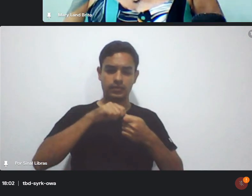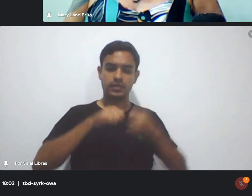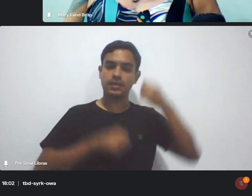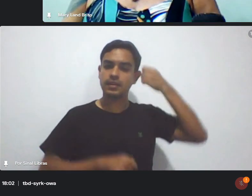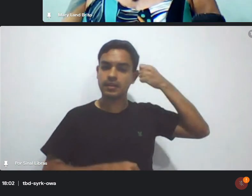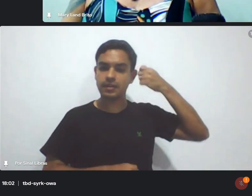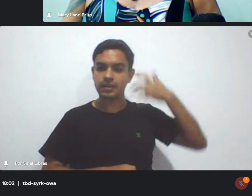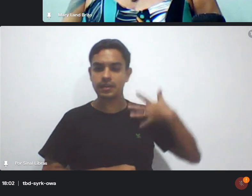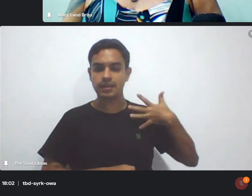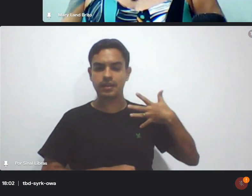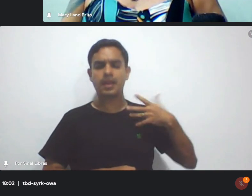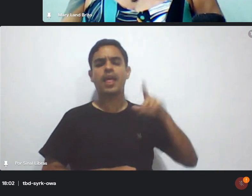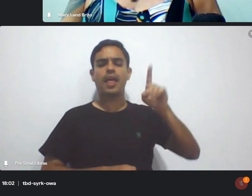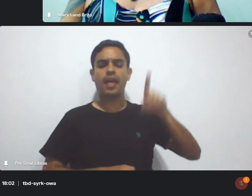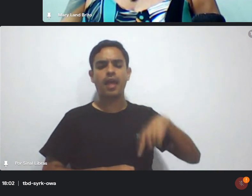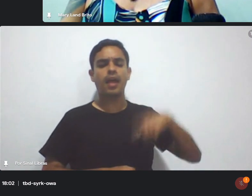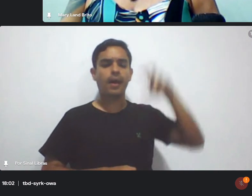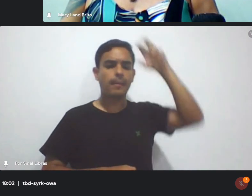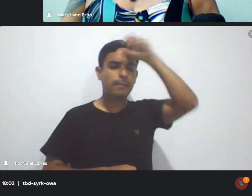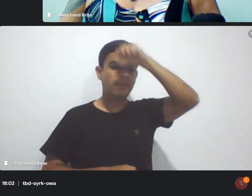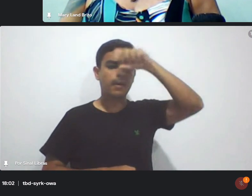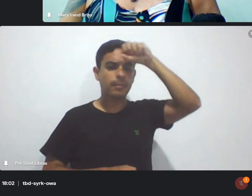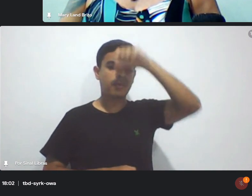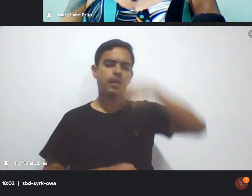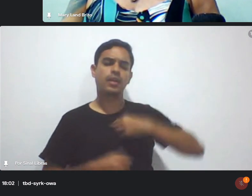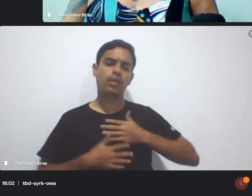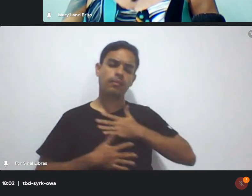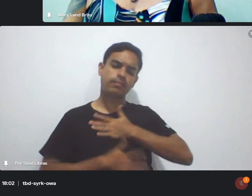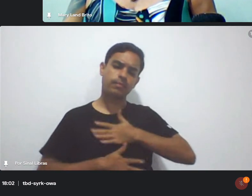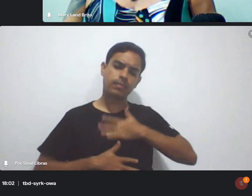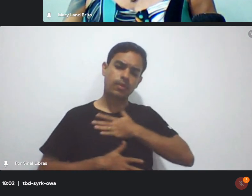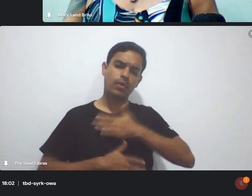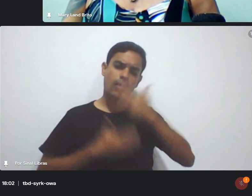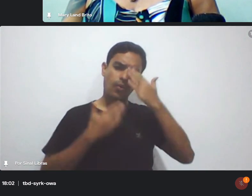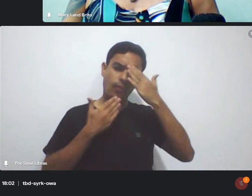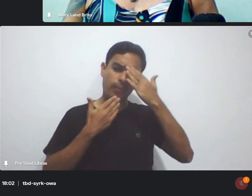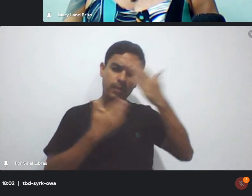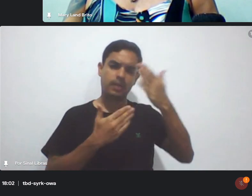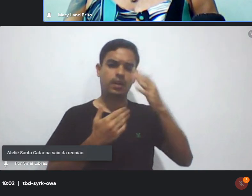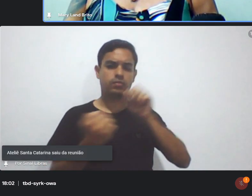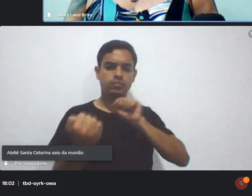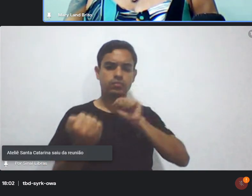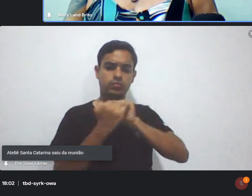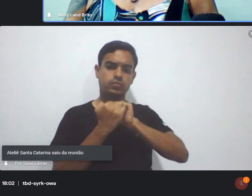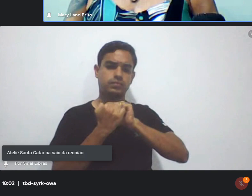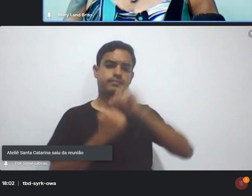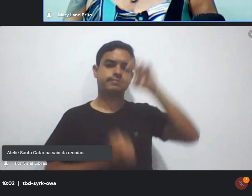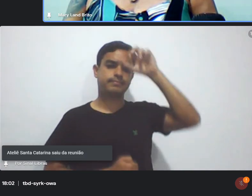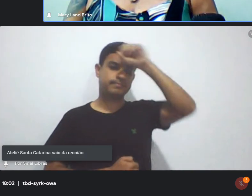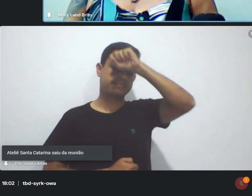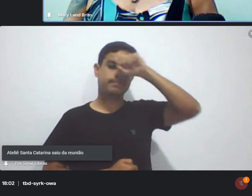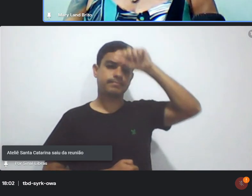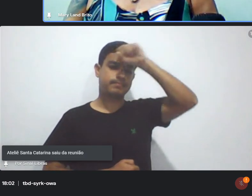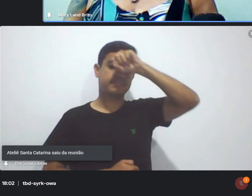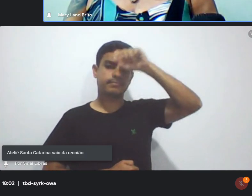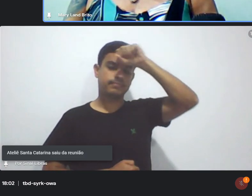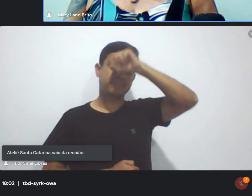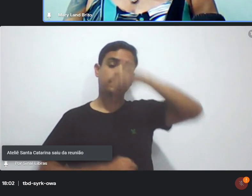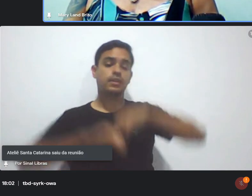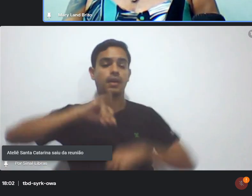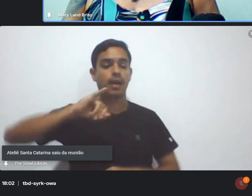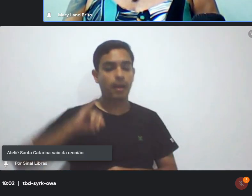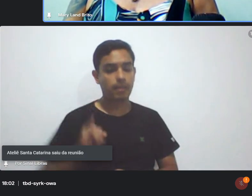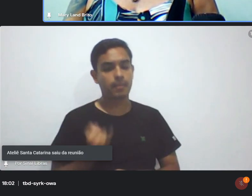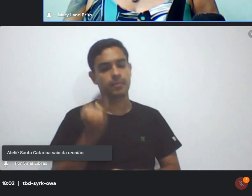massa, então, isso é um aprendizado e eu fico grato por esse aprendizado. Vamos juntos. A gente aproveita esse momento para isso,